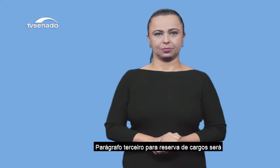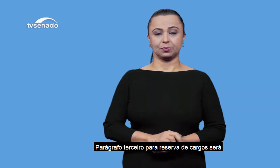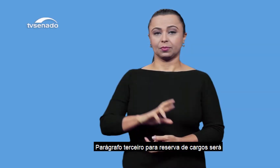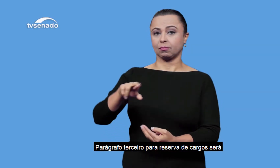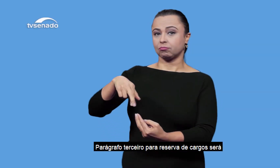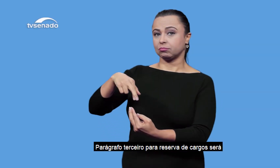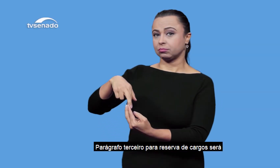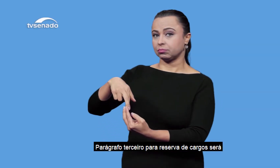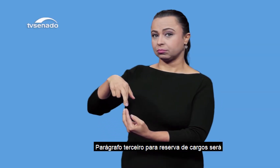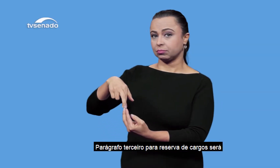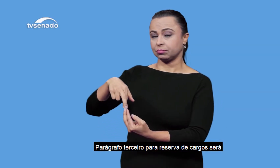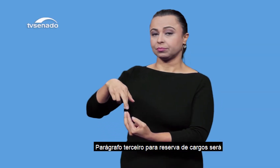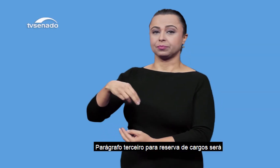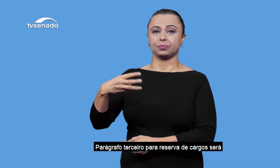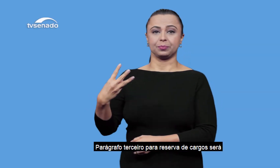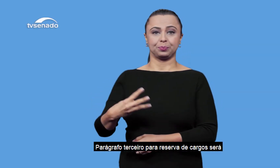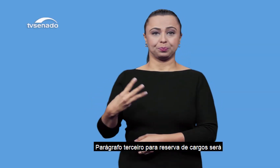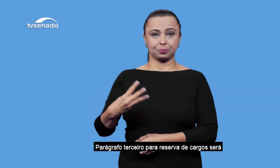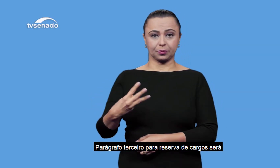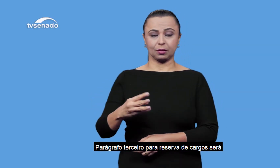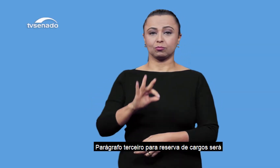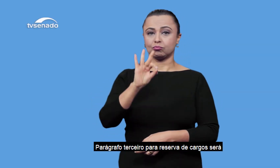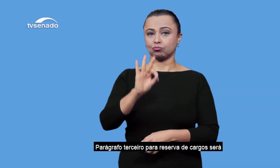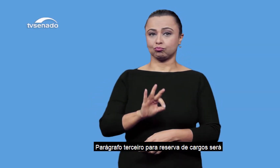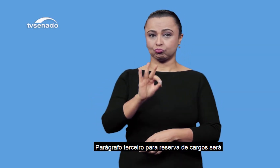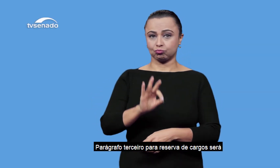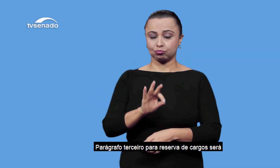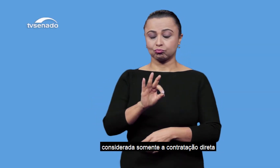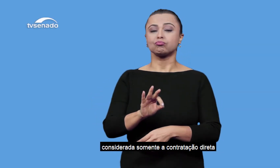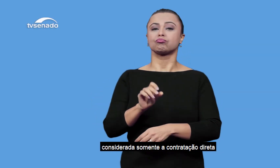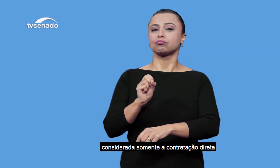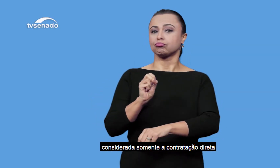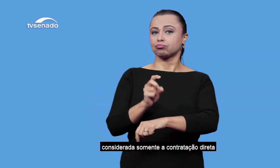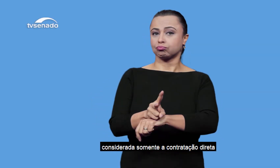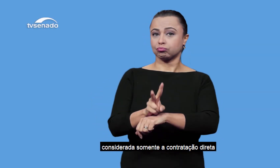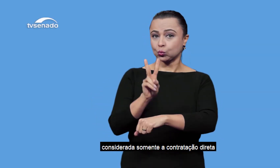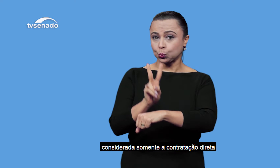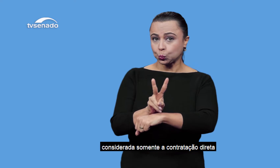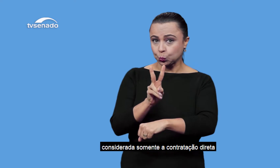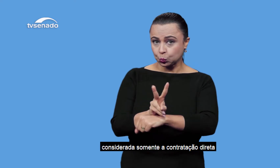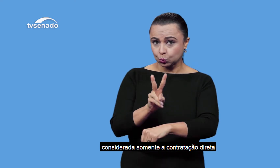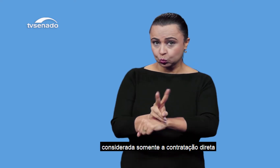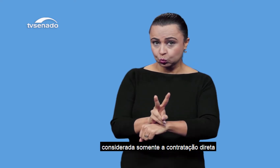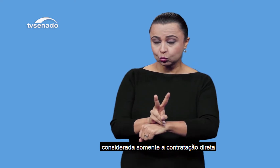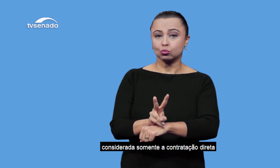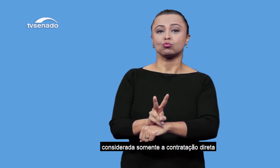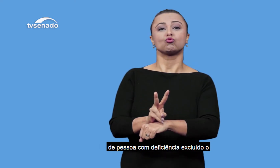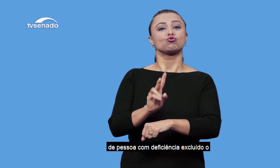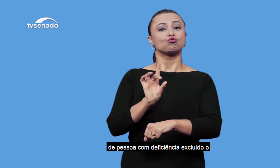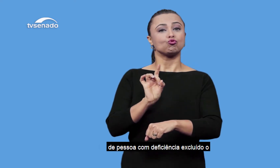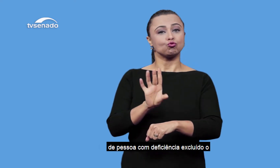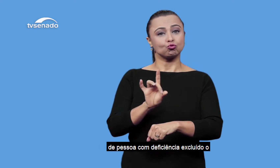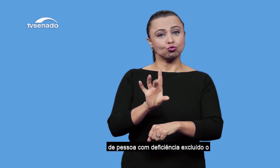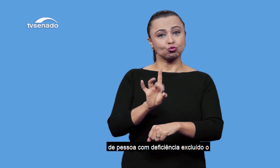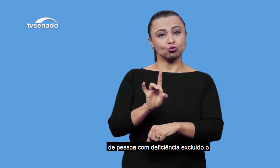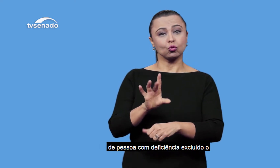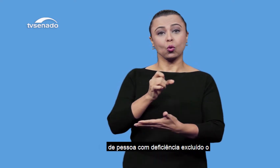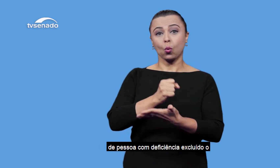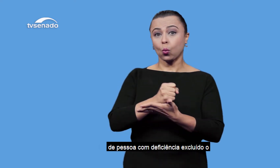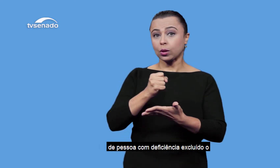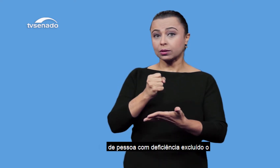parágrafo 3º para reserva de cargos será considerada somente a contratação direta de pessoa com